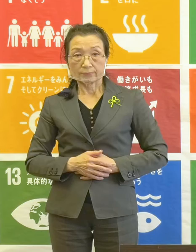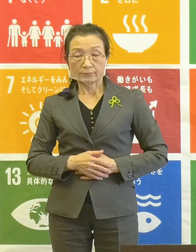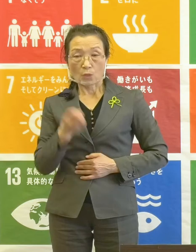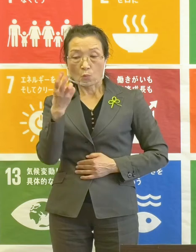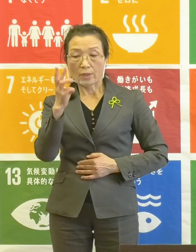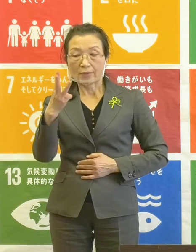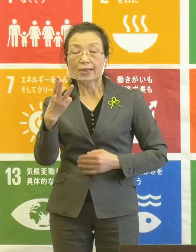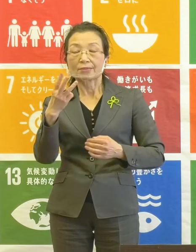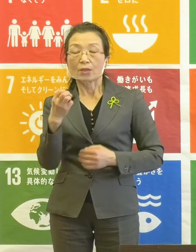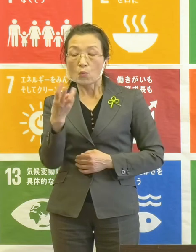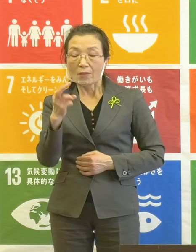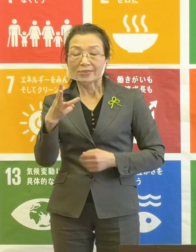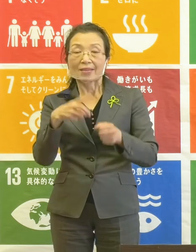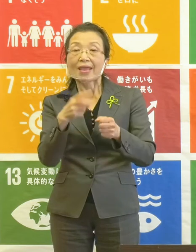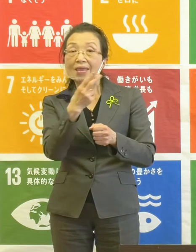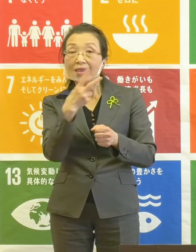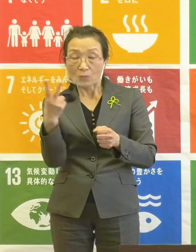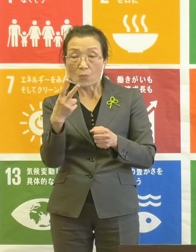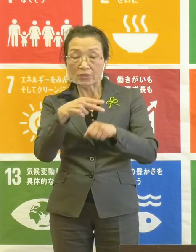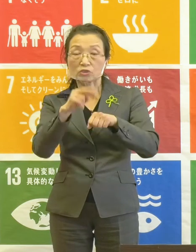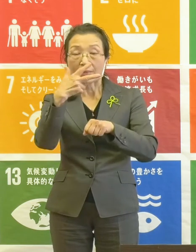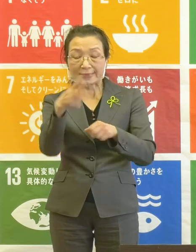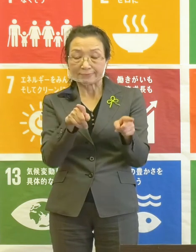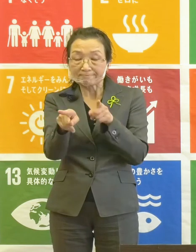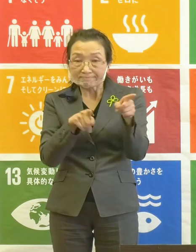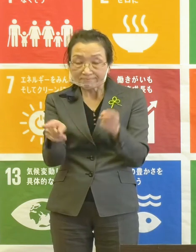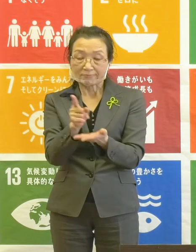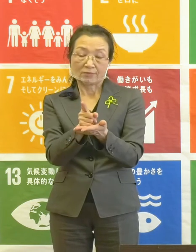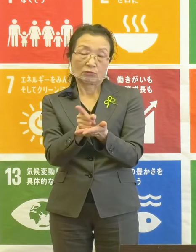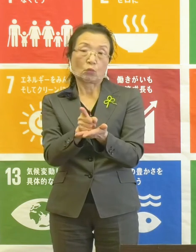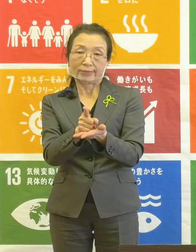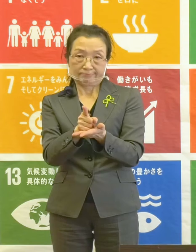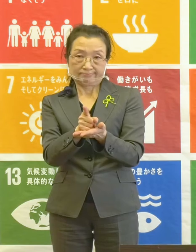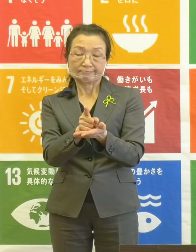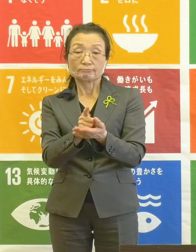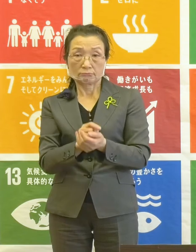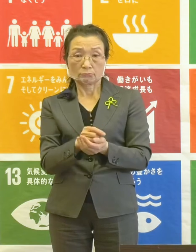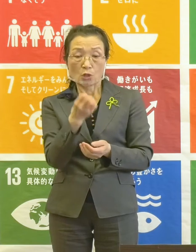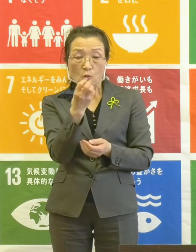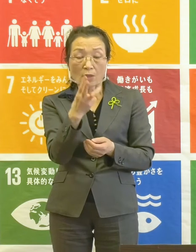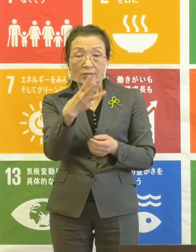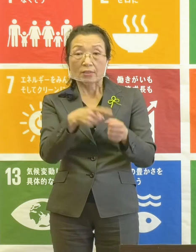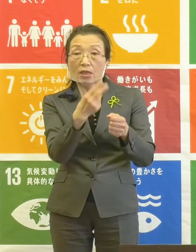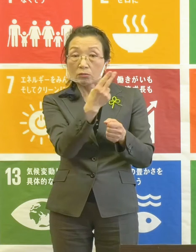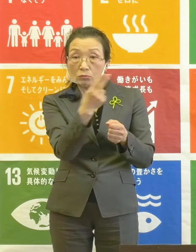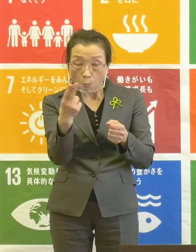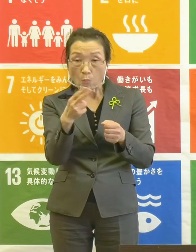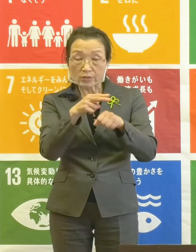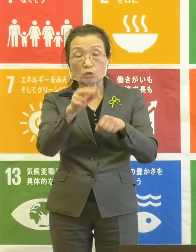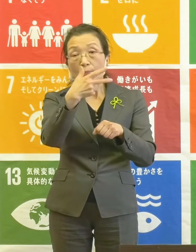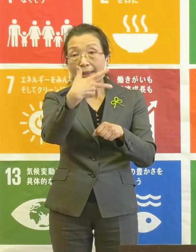令和3年度の市政運営方針についてです。令和3年度における那須塩原市